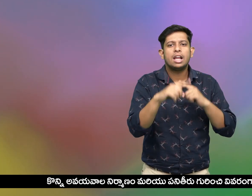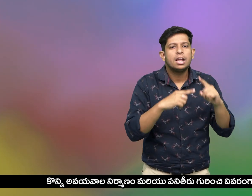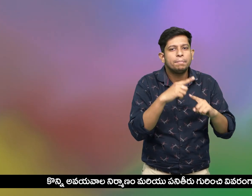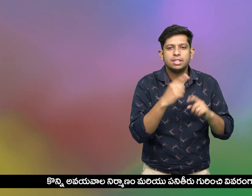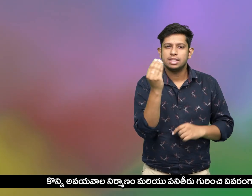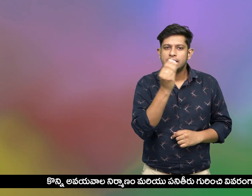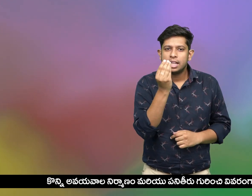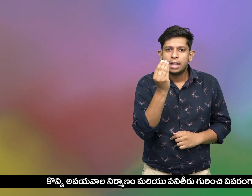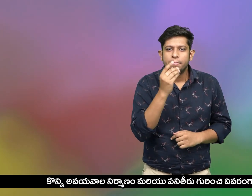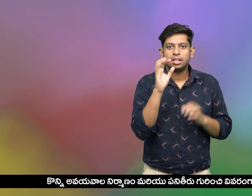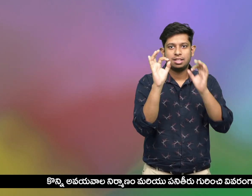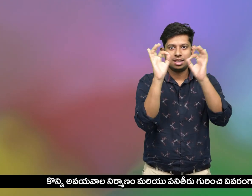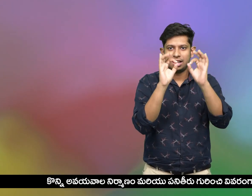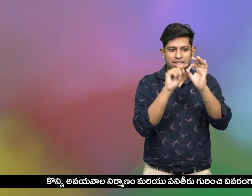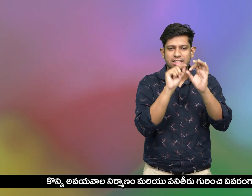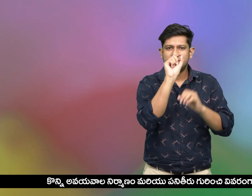గురించి వివరంగా తెలుసుకుందాం.